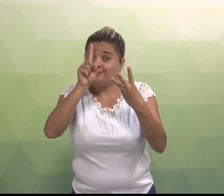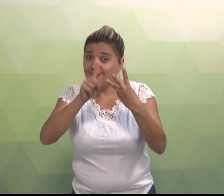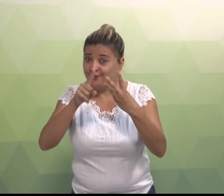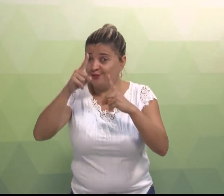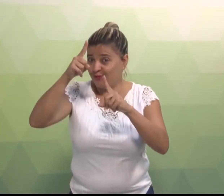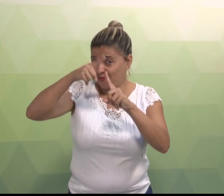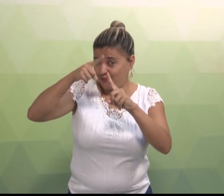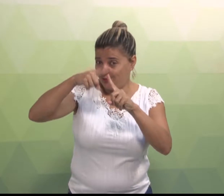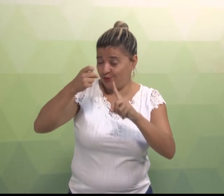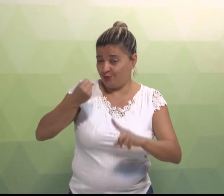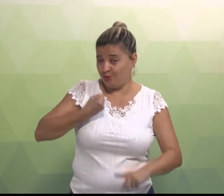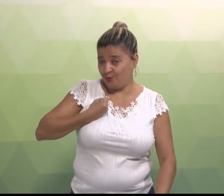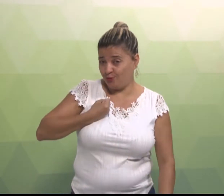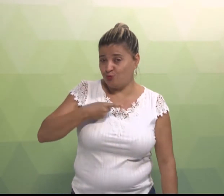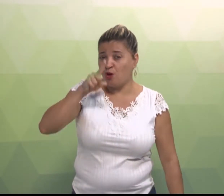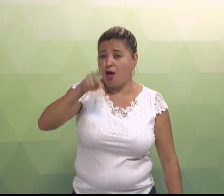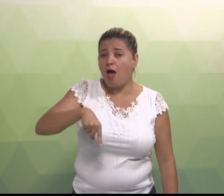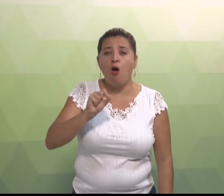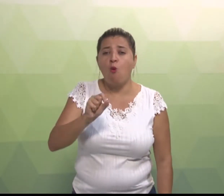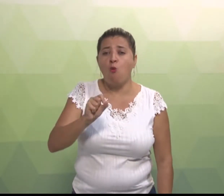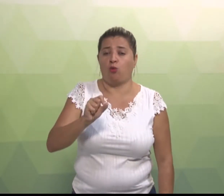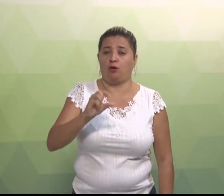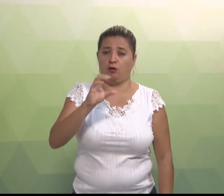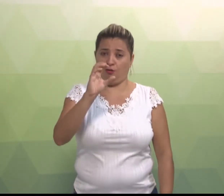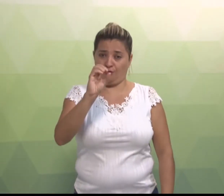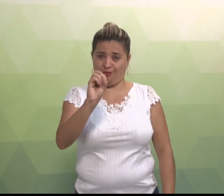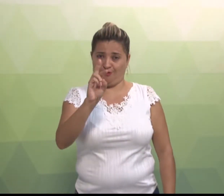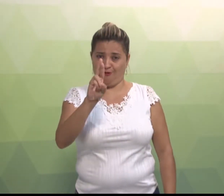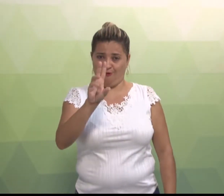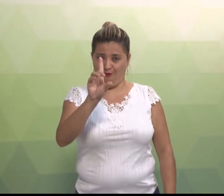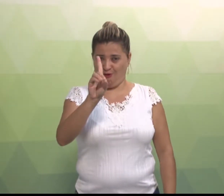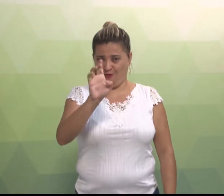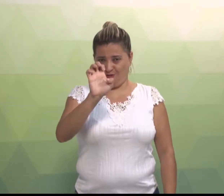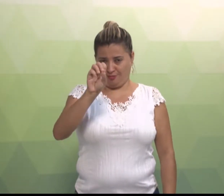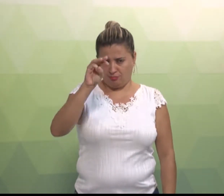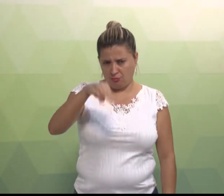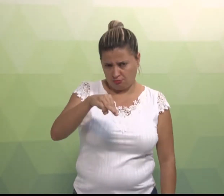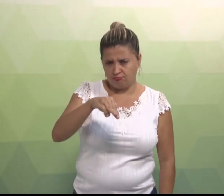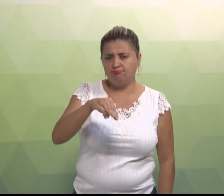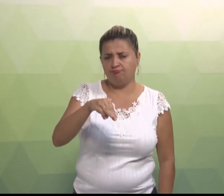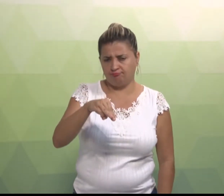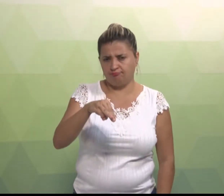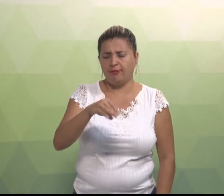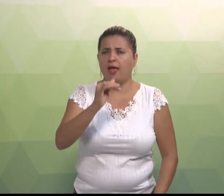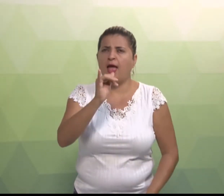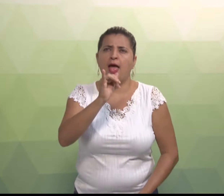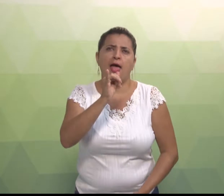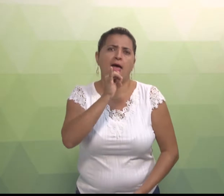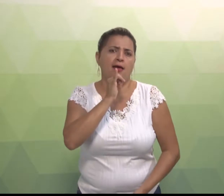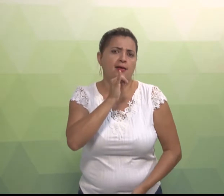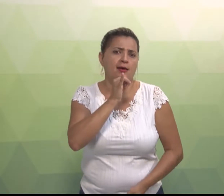O terceiro tipo de números, quais são eles? Os ordinais, que é, na verdade, de ordem.